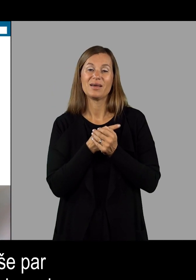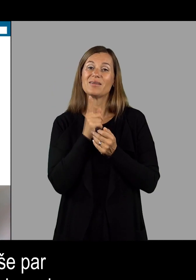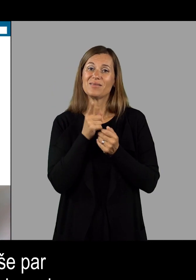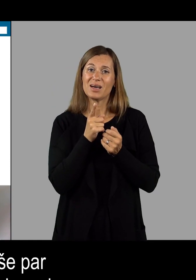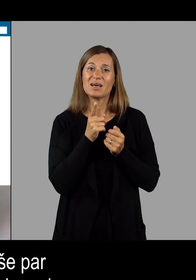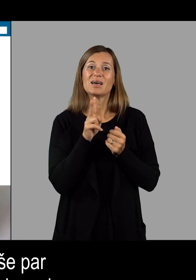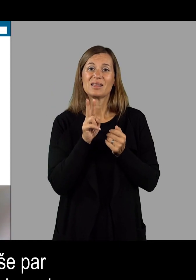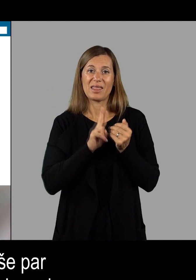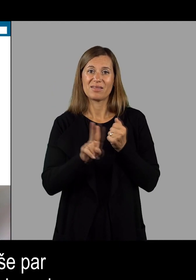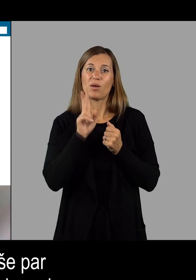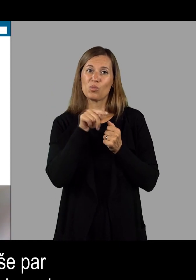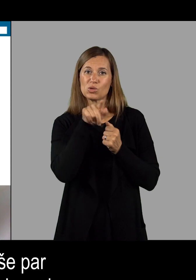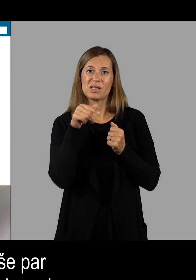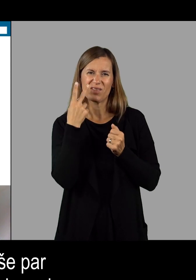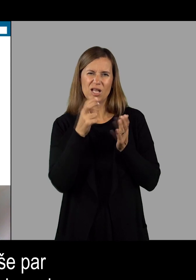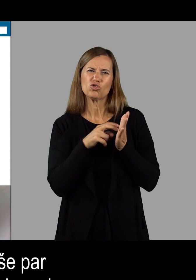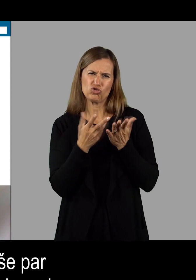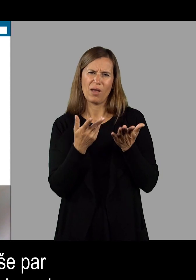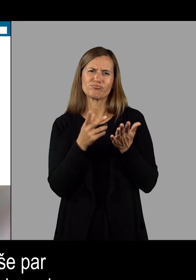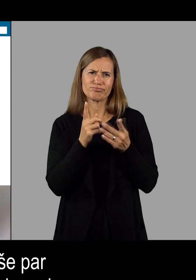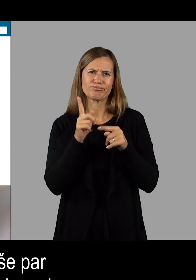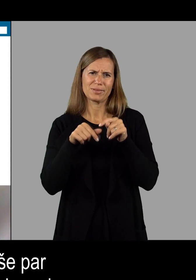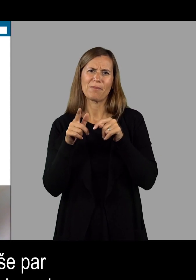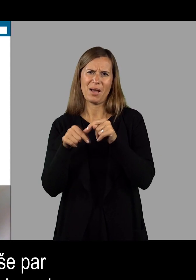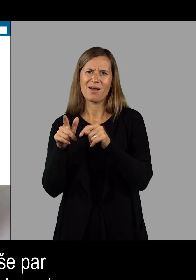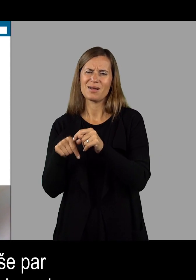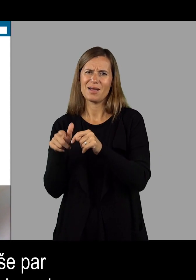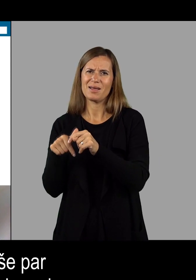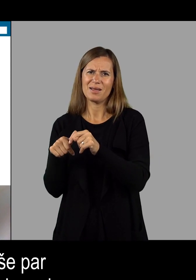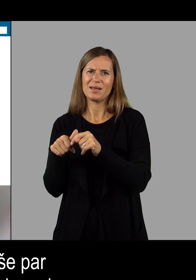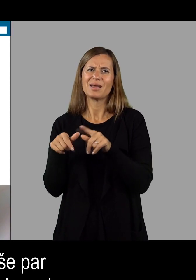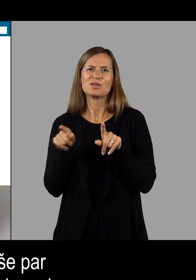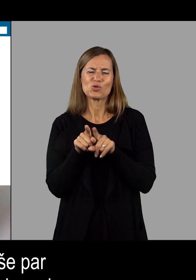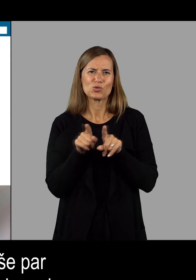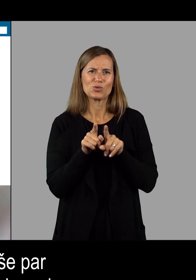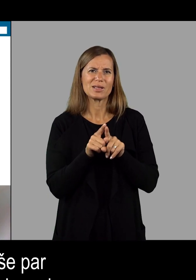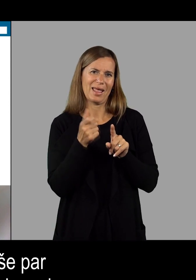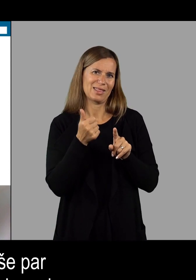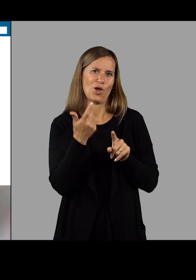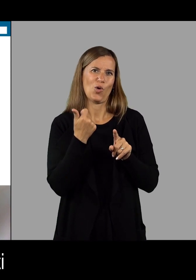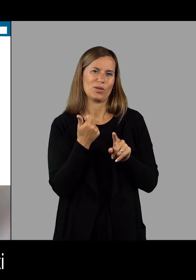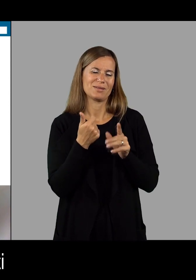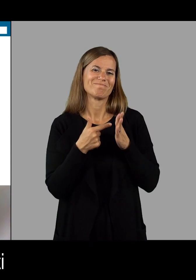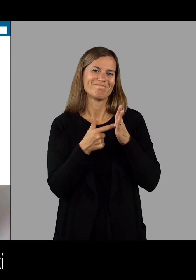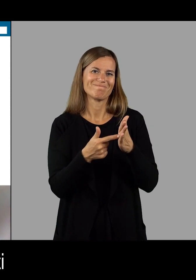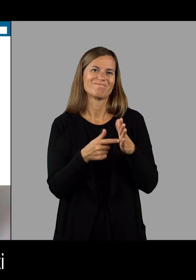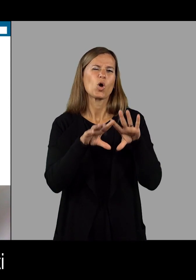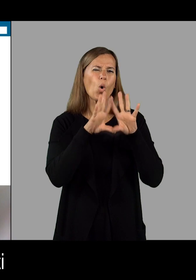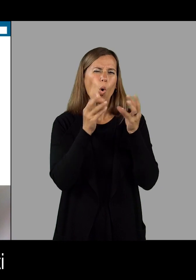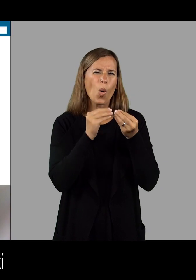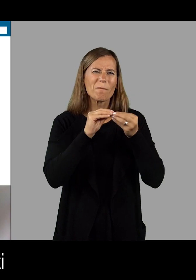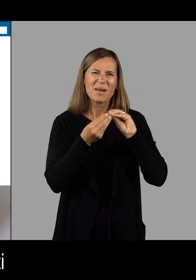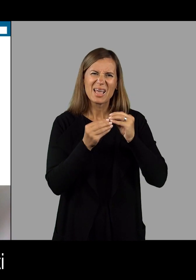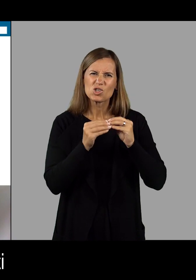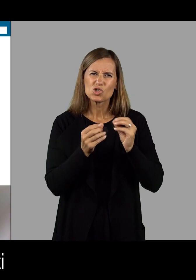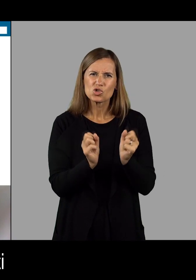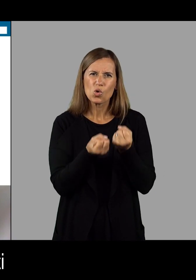boste videli še par takšnih napak, ki so tudi ena izmed odrazov